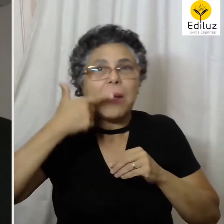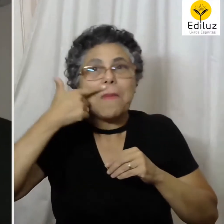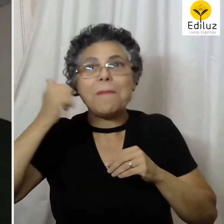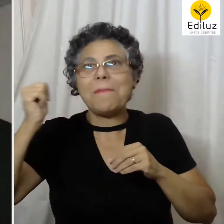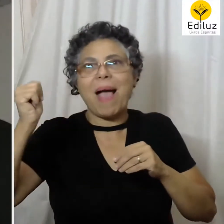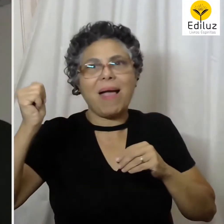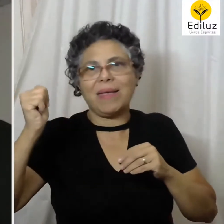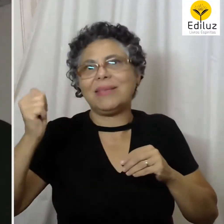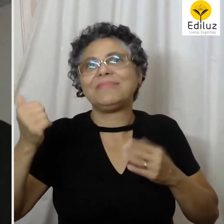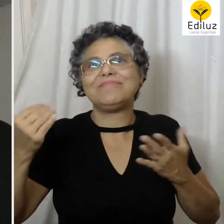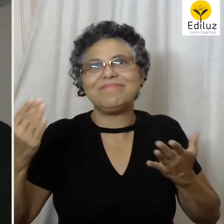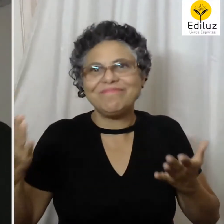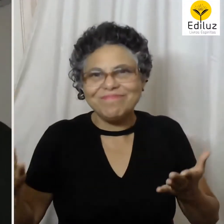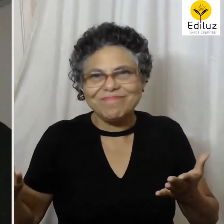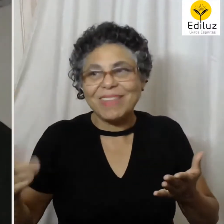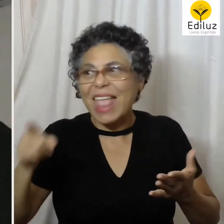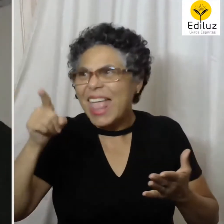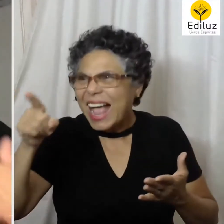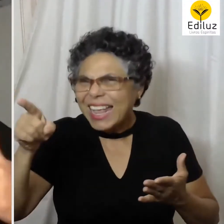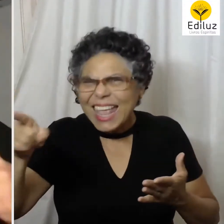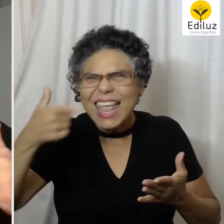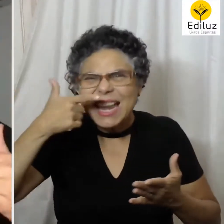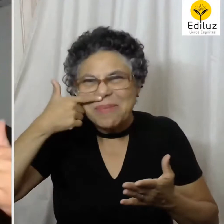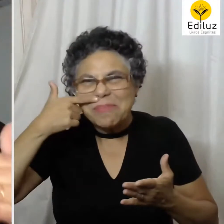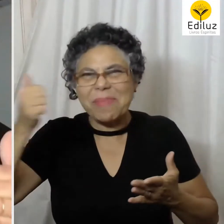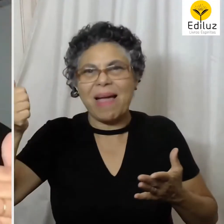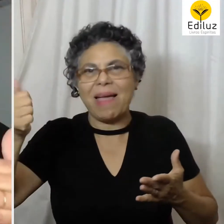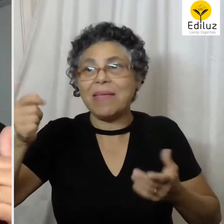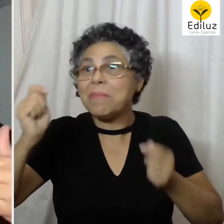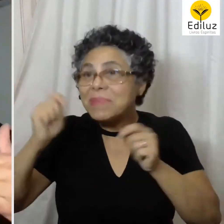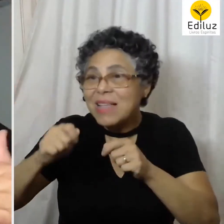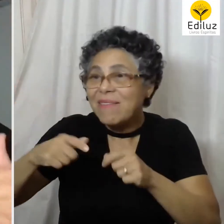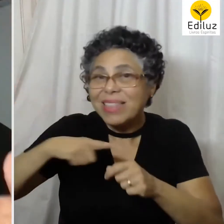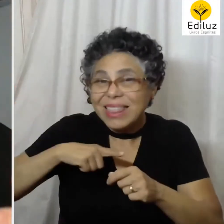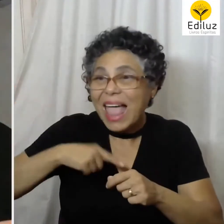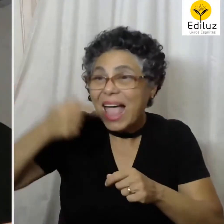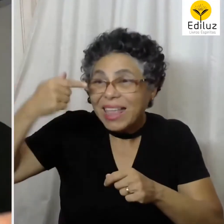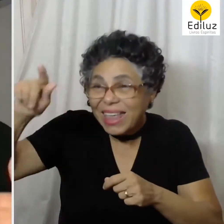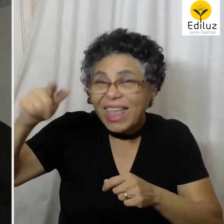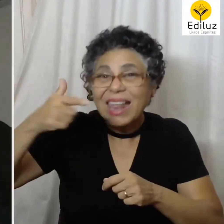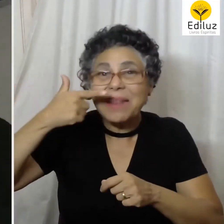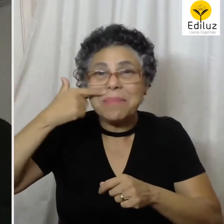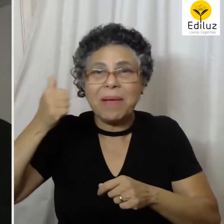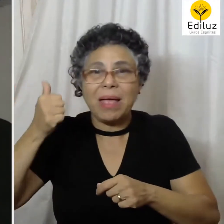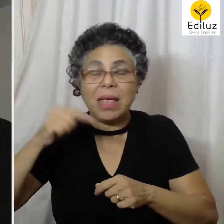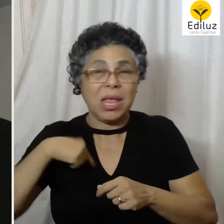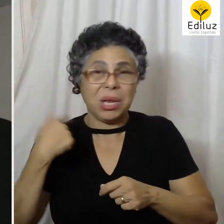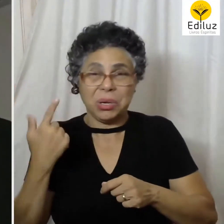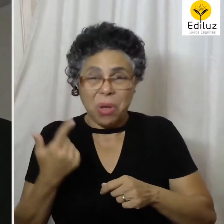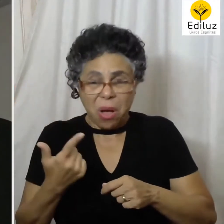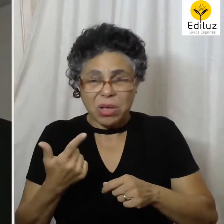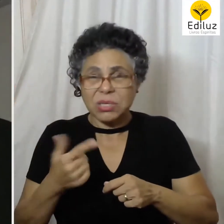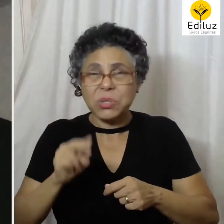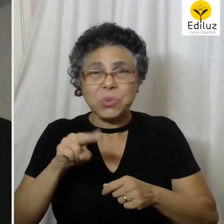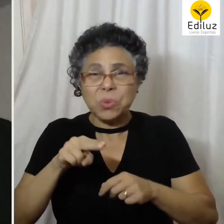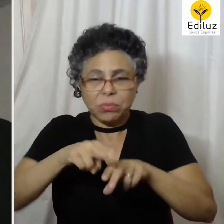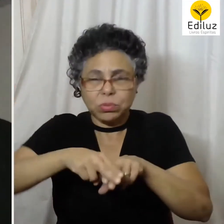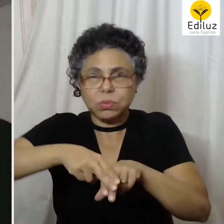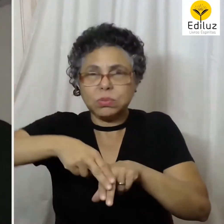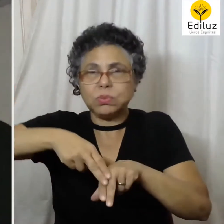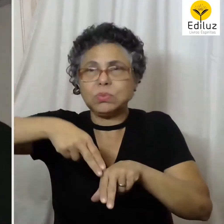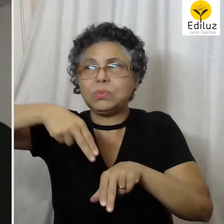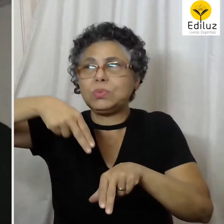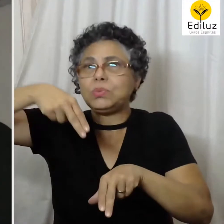né? E que nós não sairemos santificados dessa encarnação.